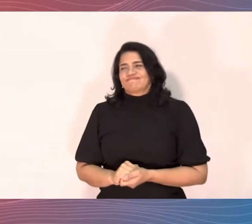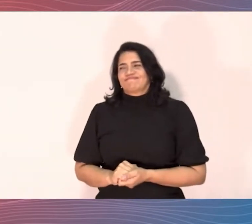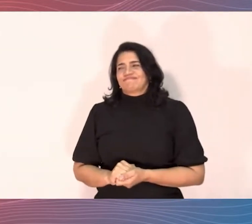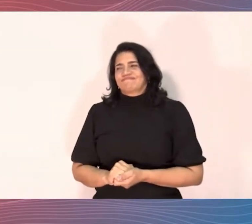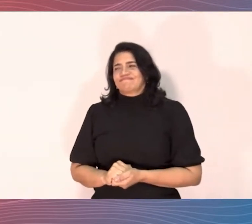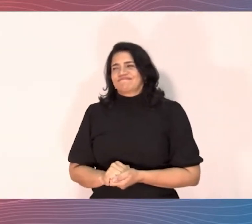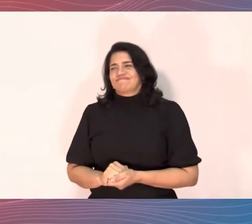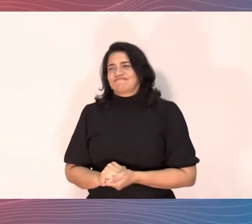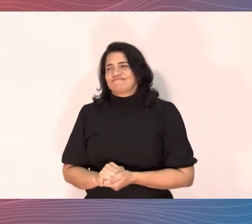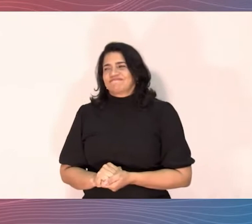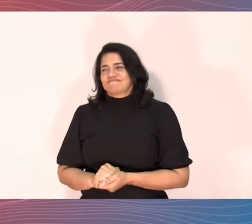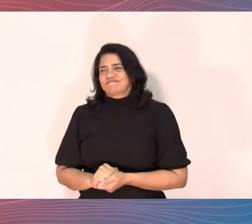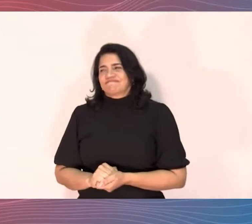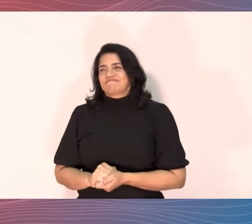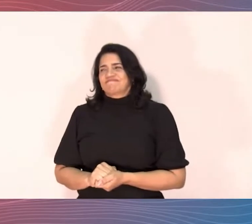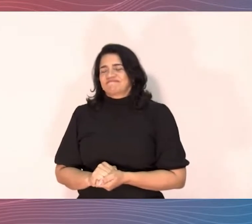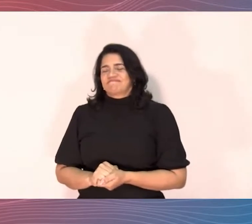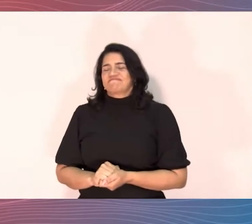3.